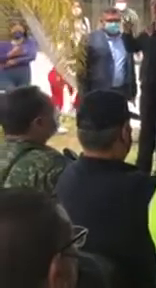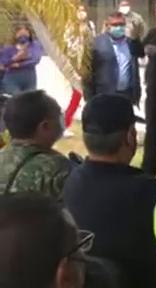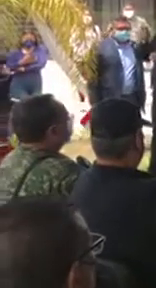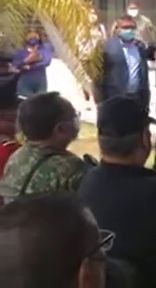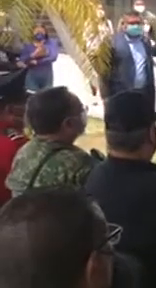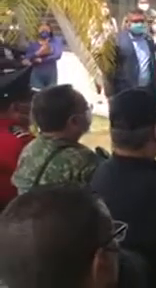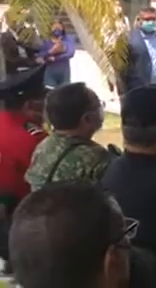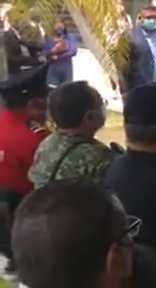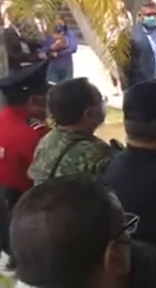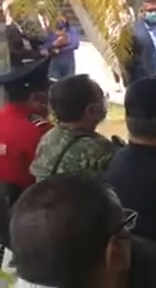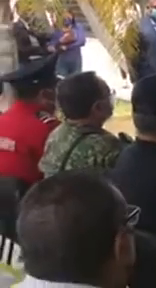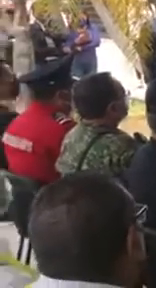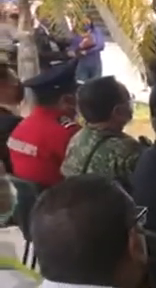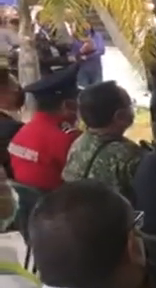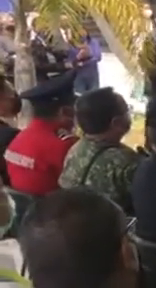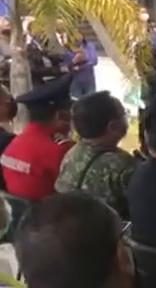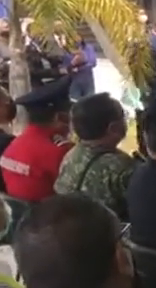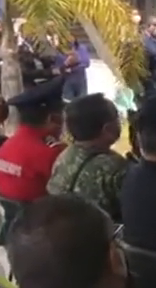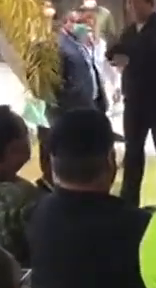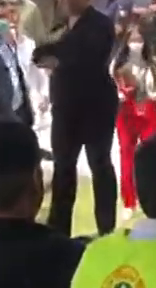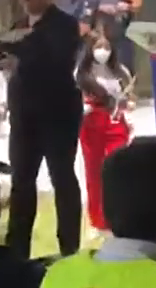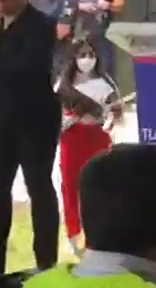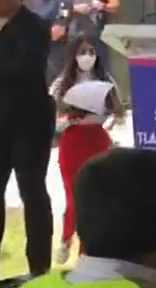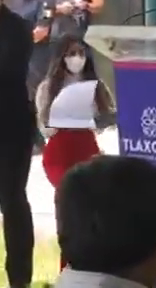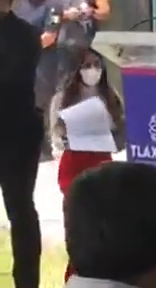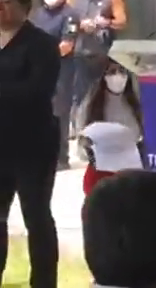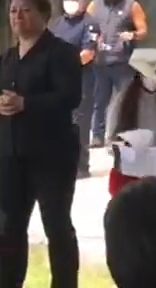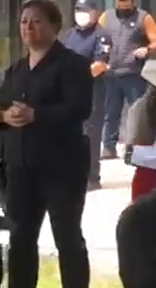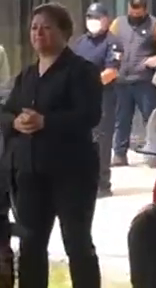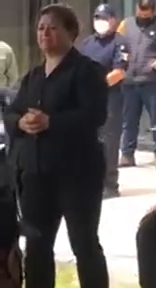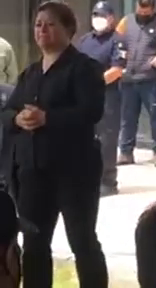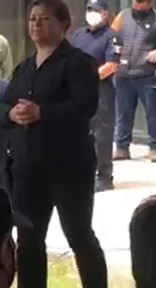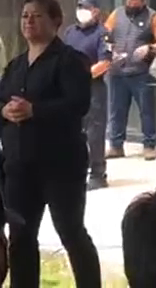gestionados y dirigirnos un mensaje